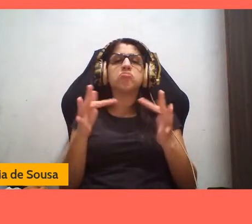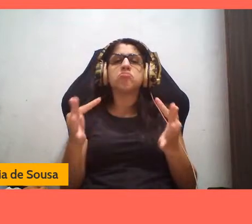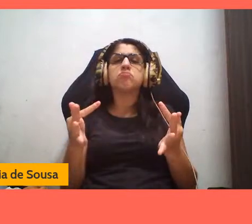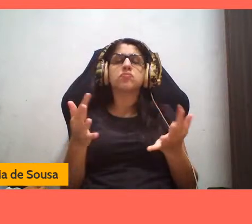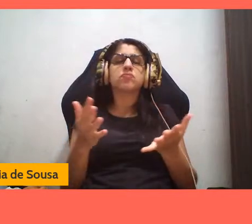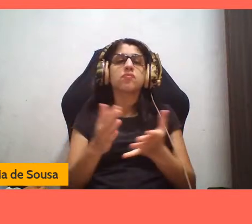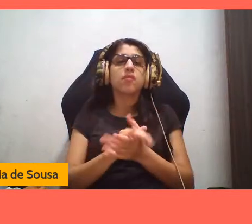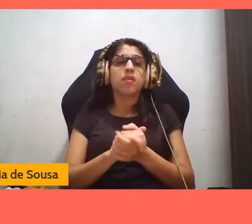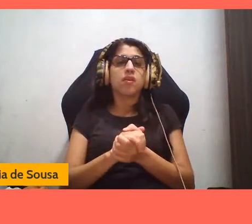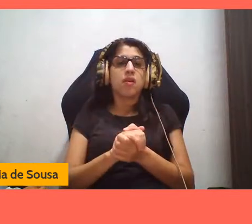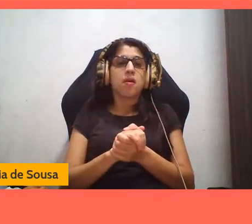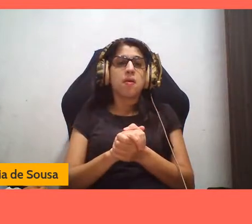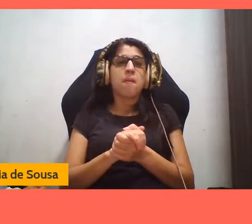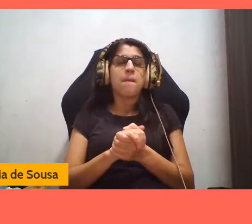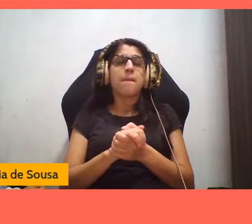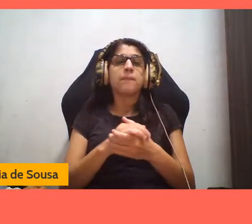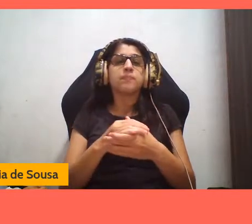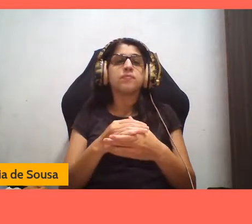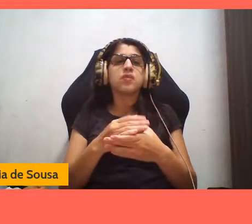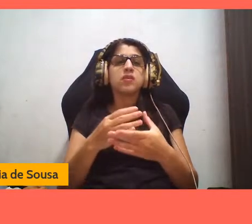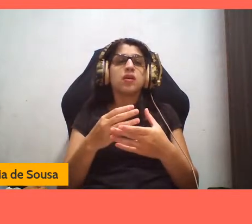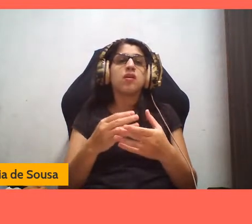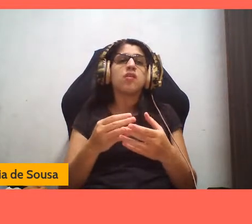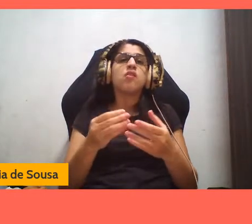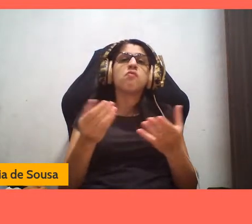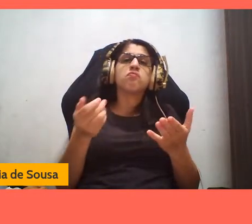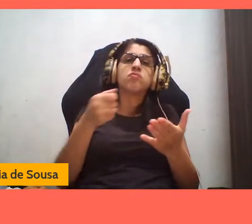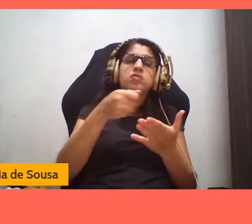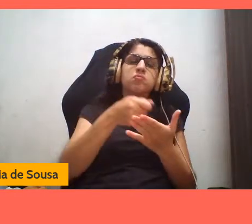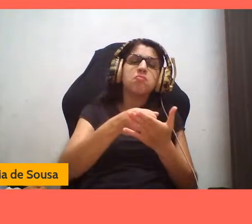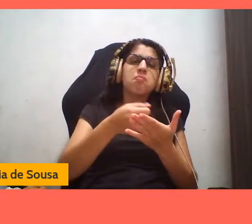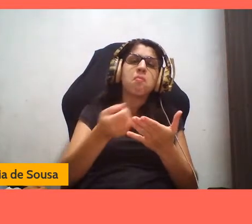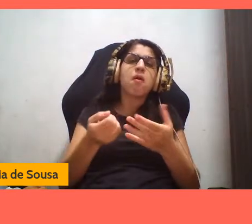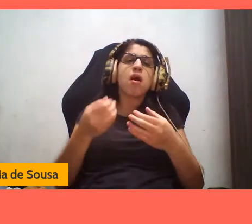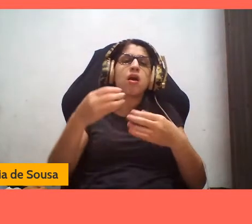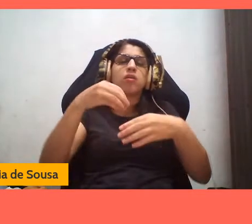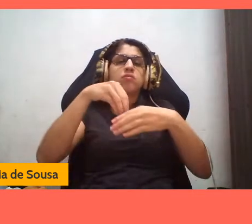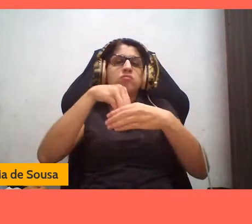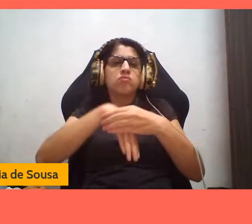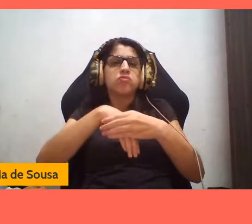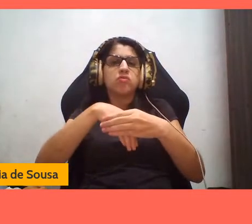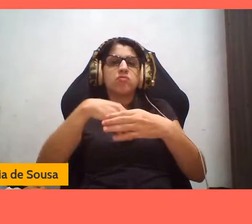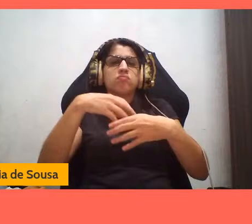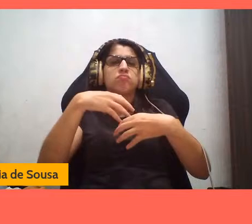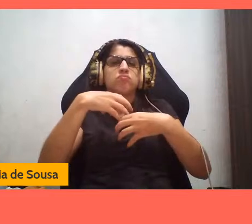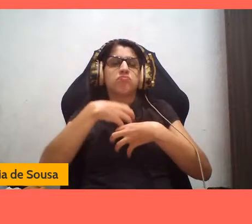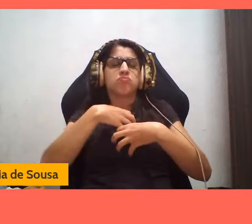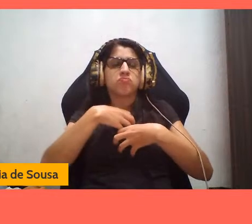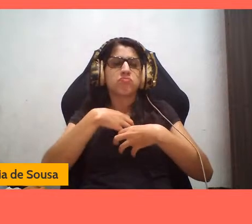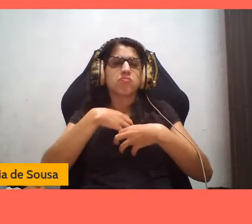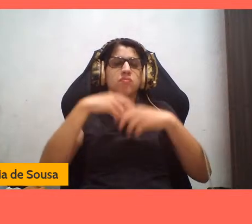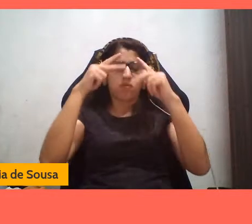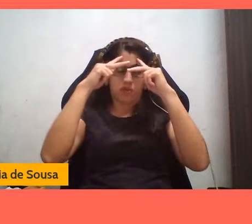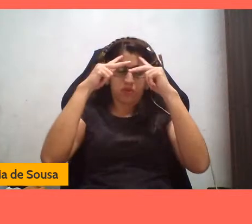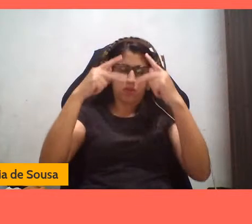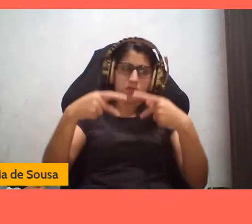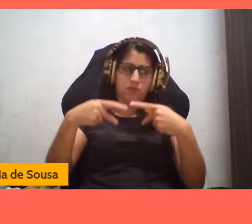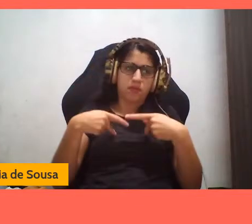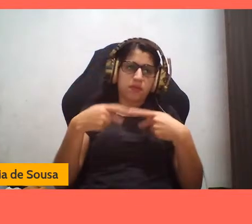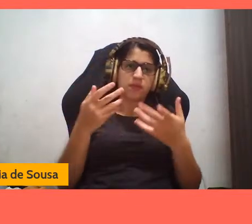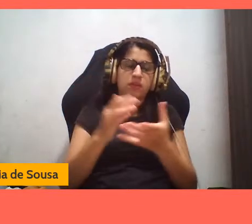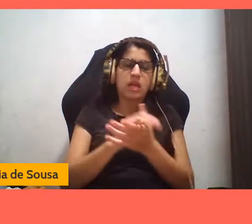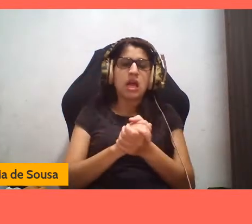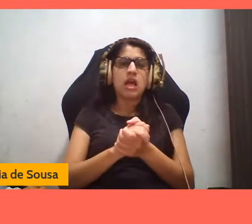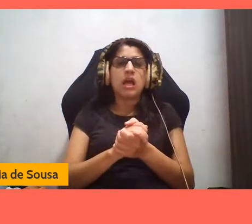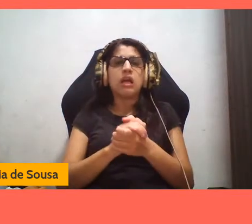de nossa herança humana e não podem ser expropriados ou vendidos ou comercializados como